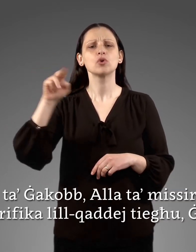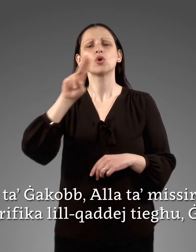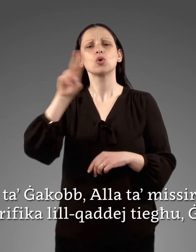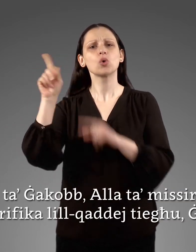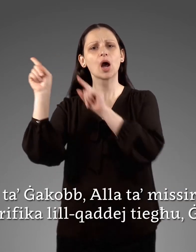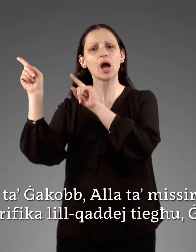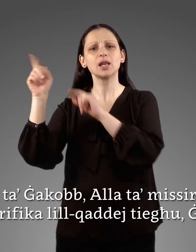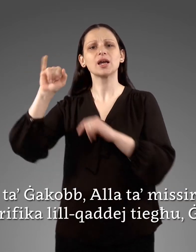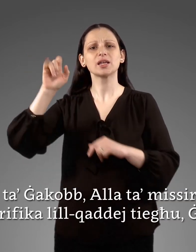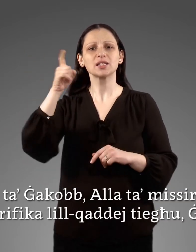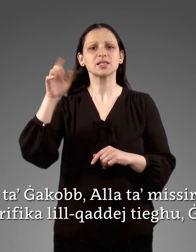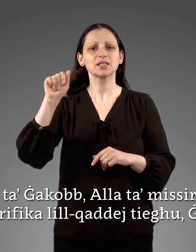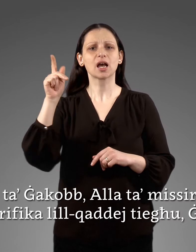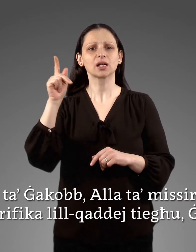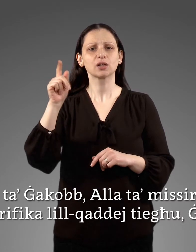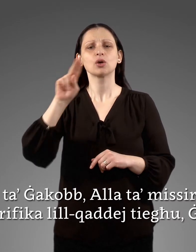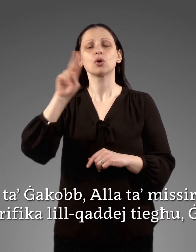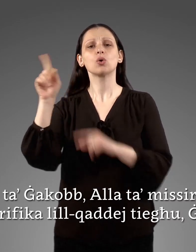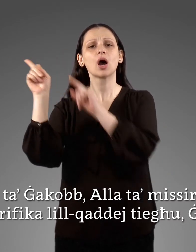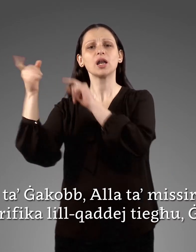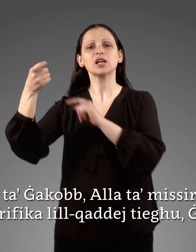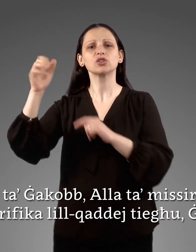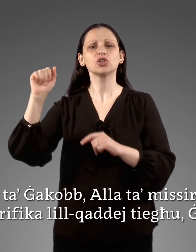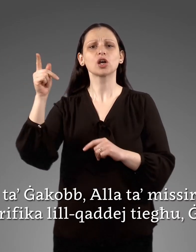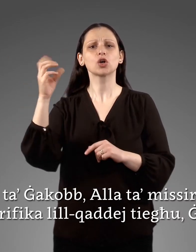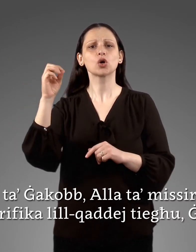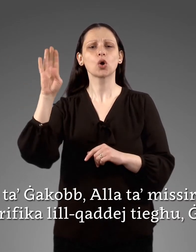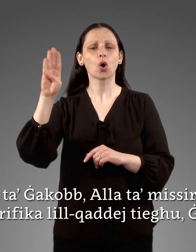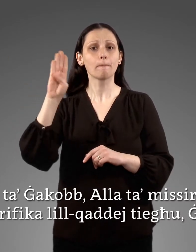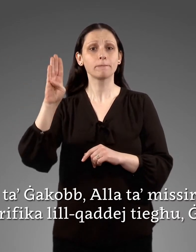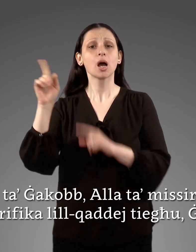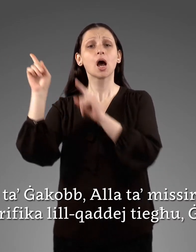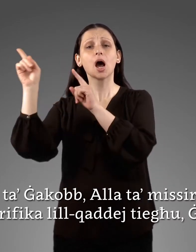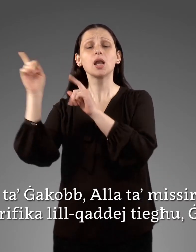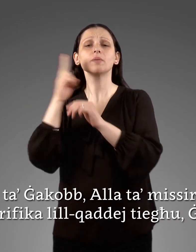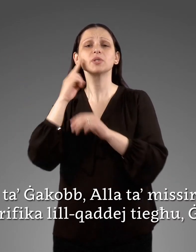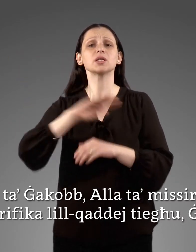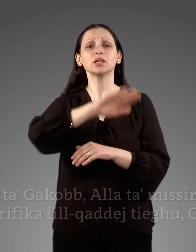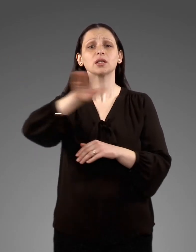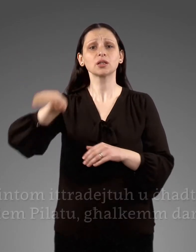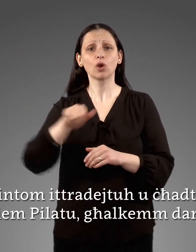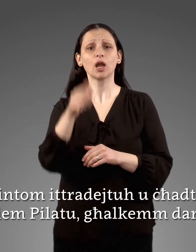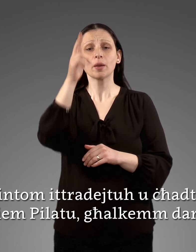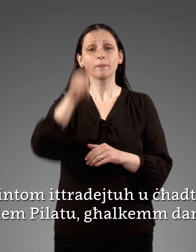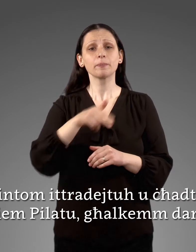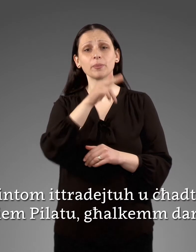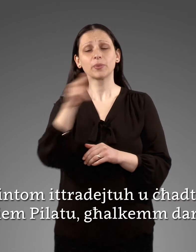جاكوب قال تا مصريتنا إغلوريفيكا لقدي تيو جسو لينتم